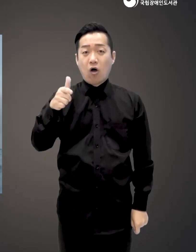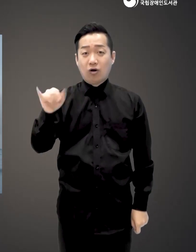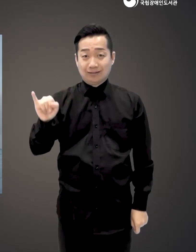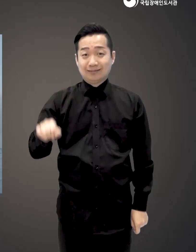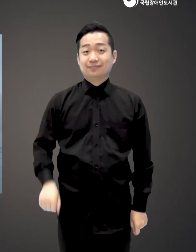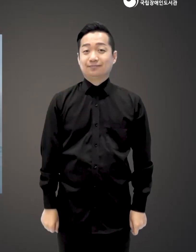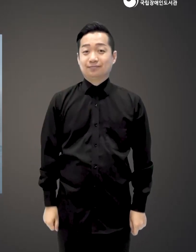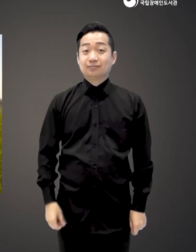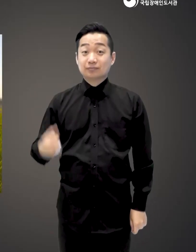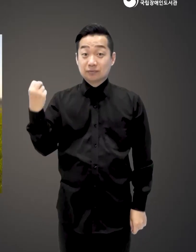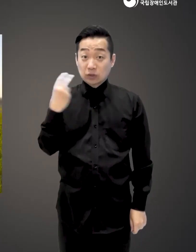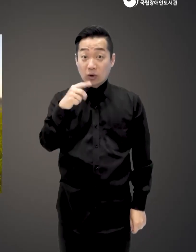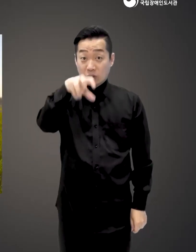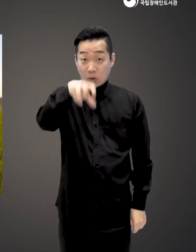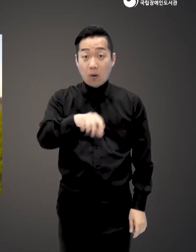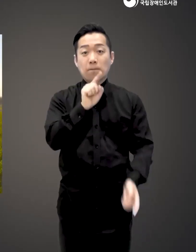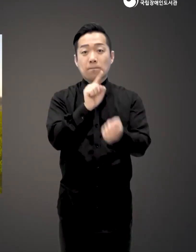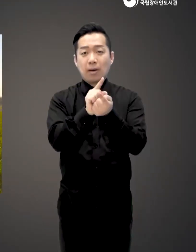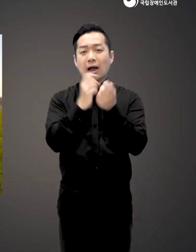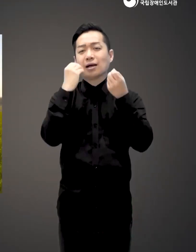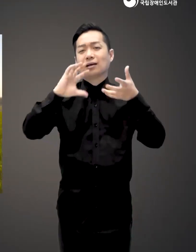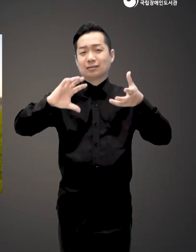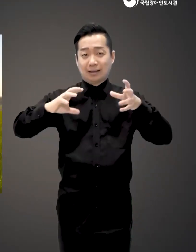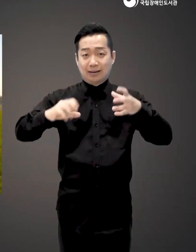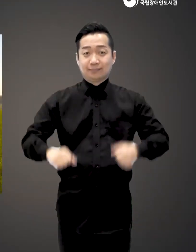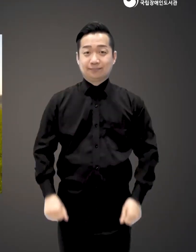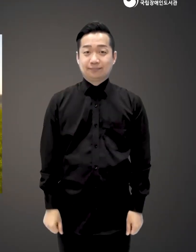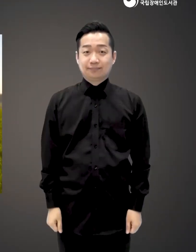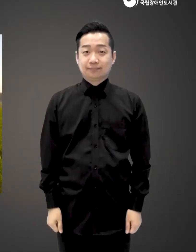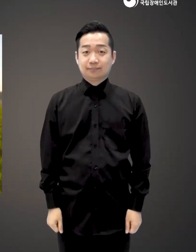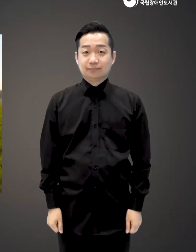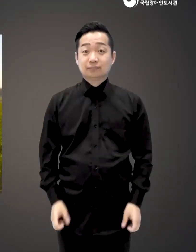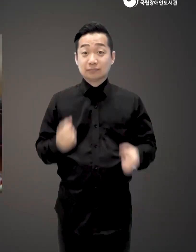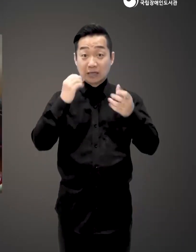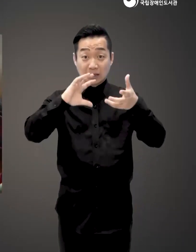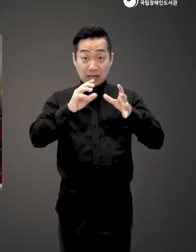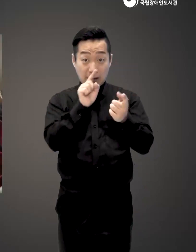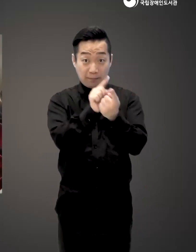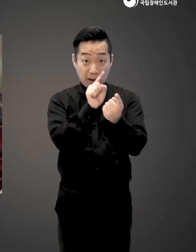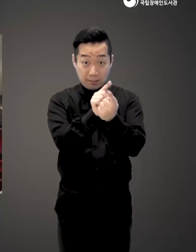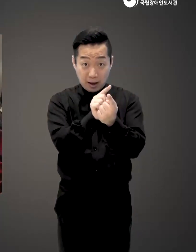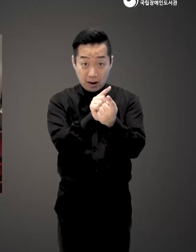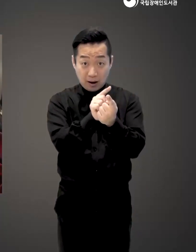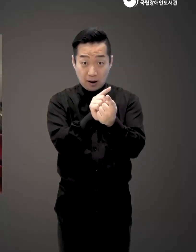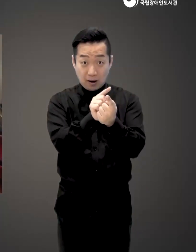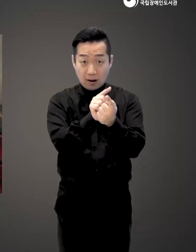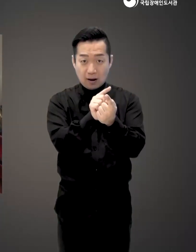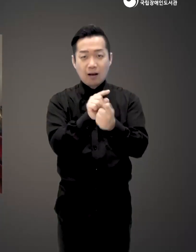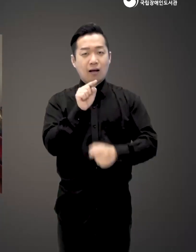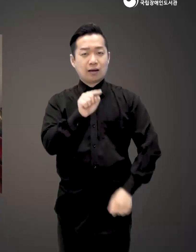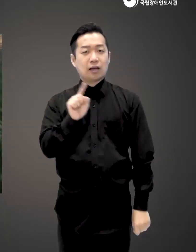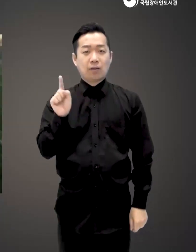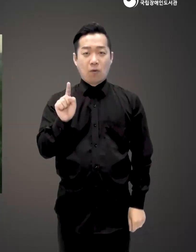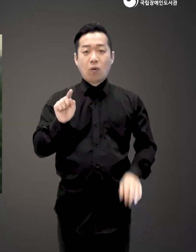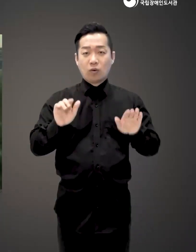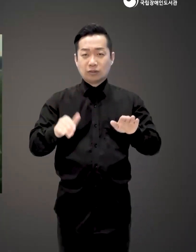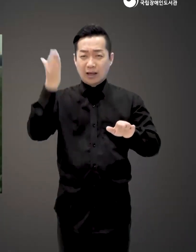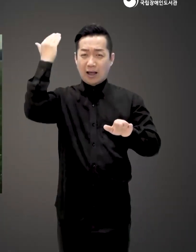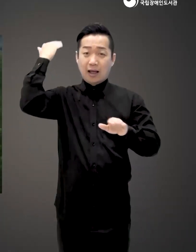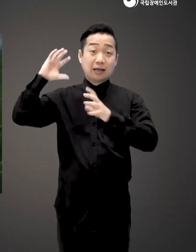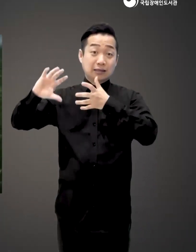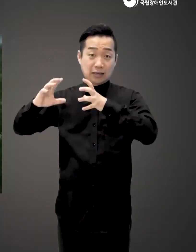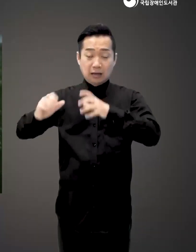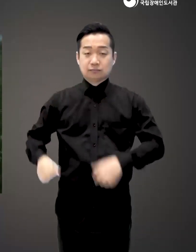버니. 그리고 그곳에서 만난 새로운 세상. 새로운 세상을 만났다는 것. 그것은